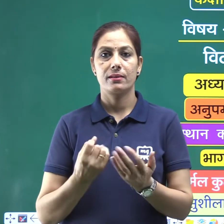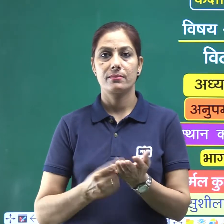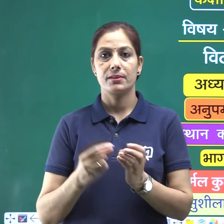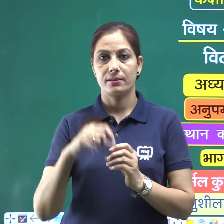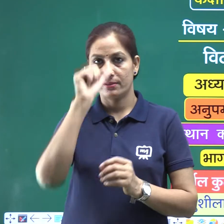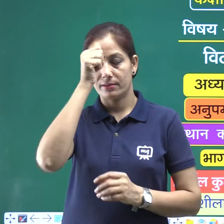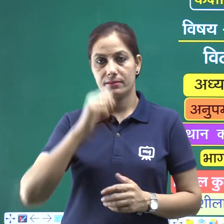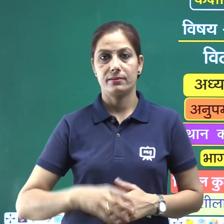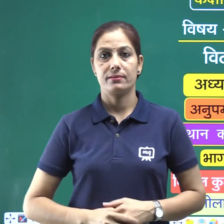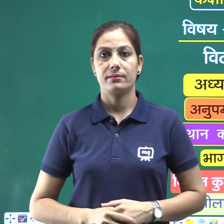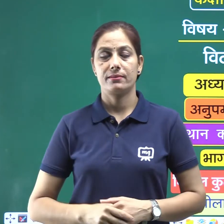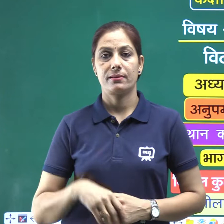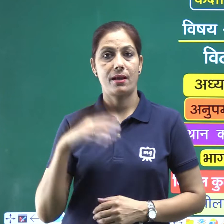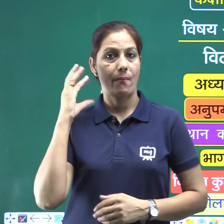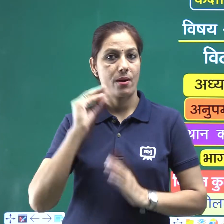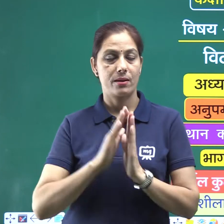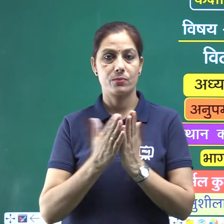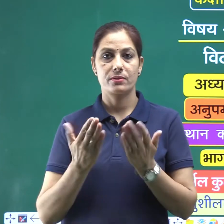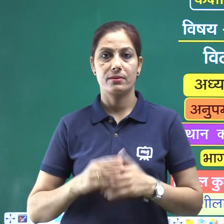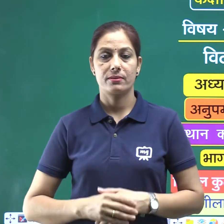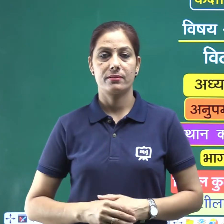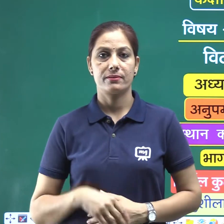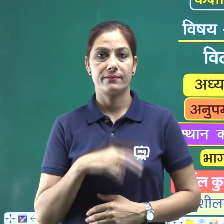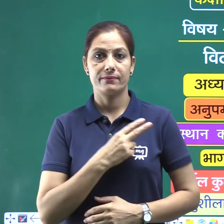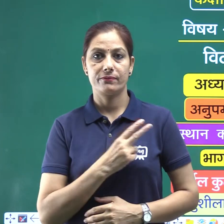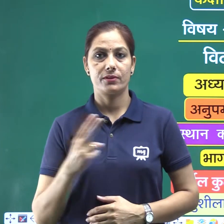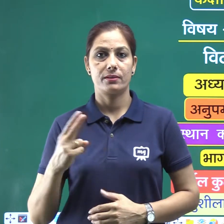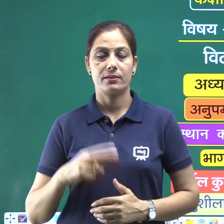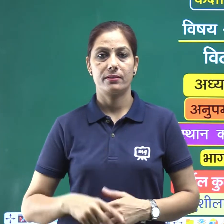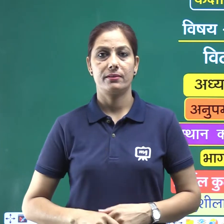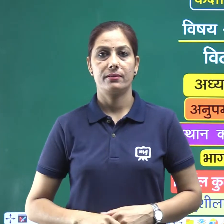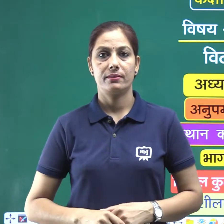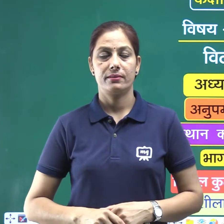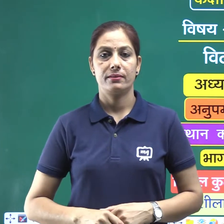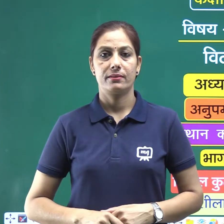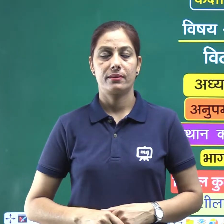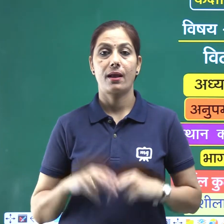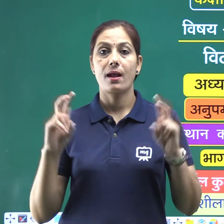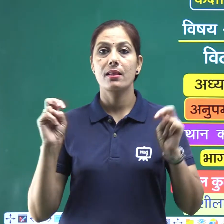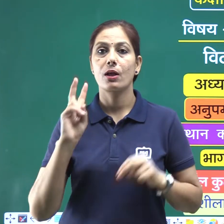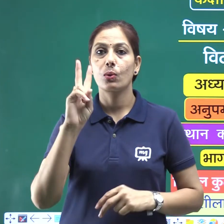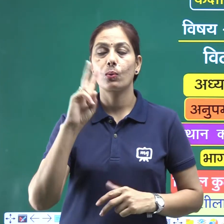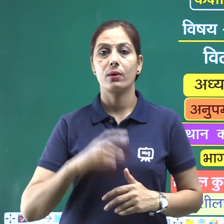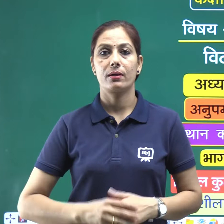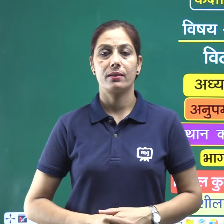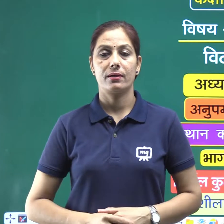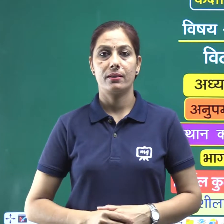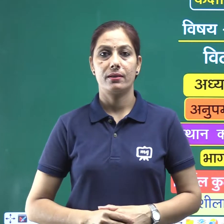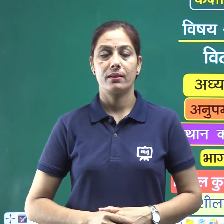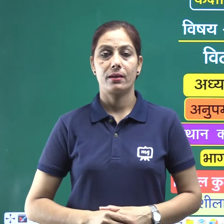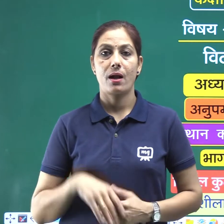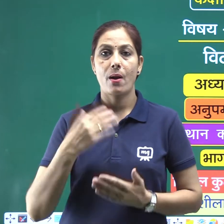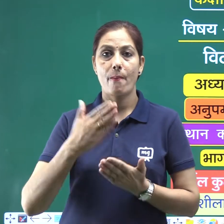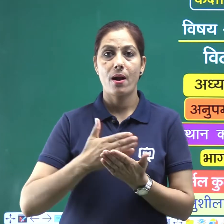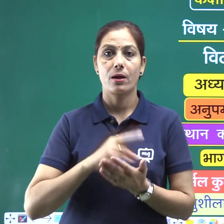की पाठ्य पुस्तक वितान के अध्याय 2 का भाग